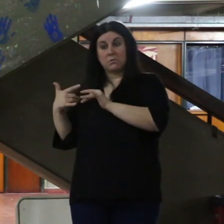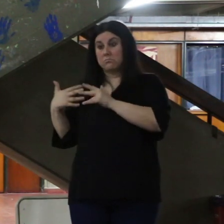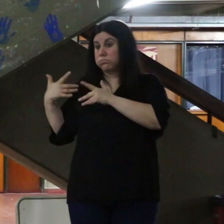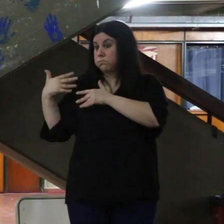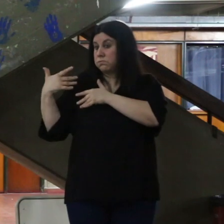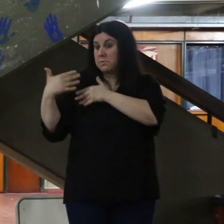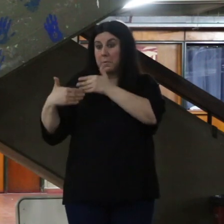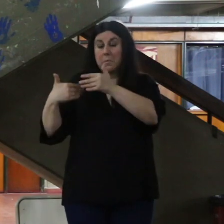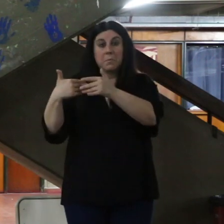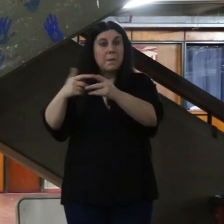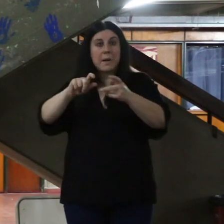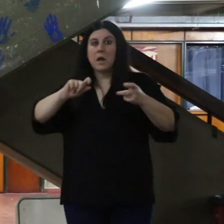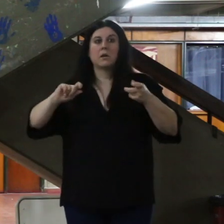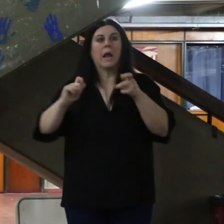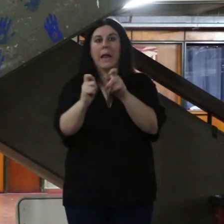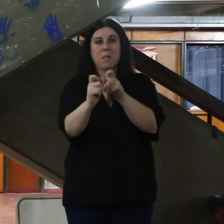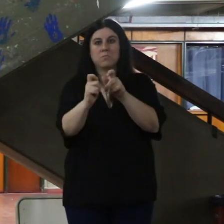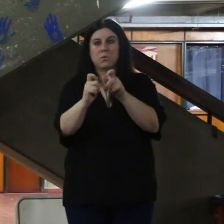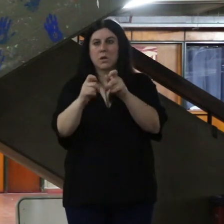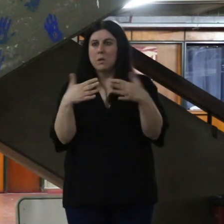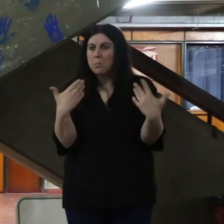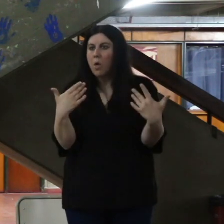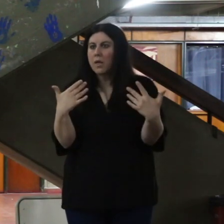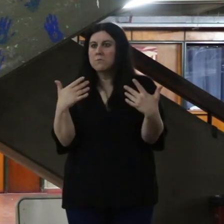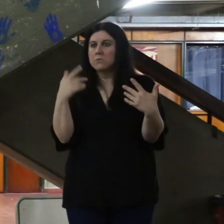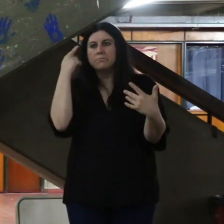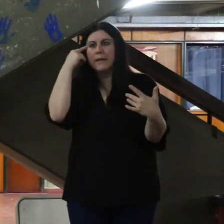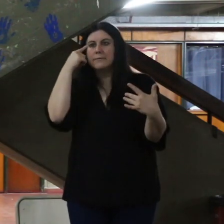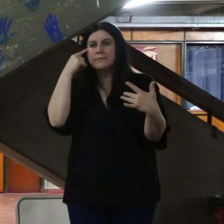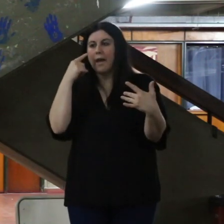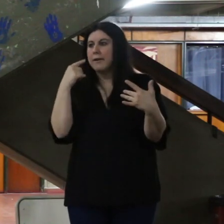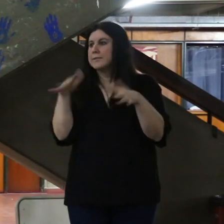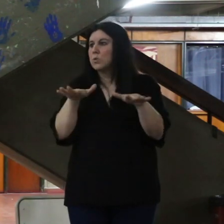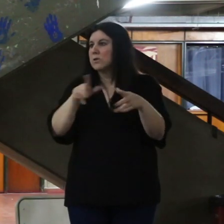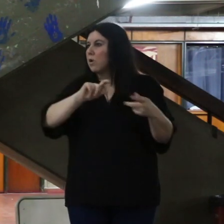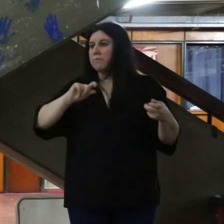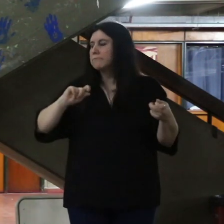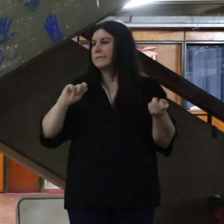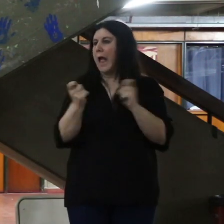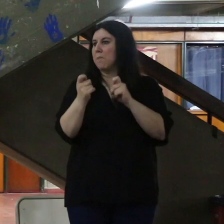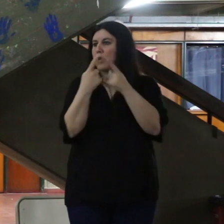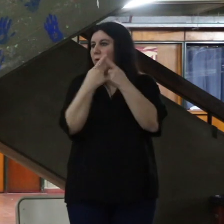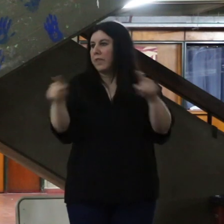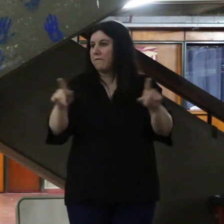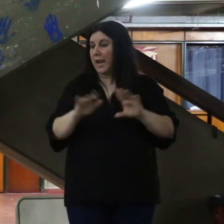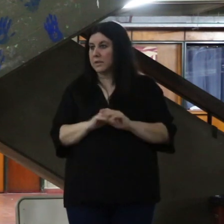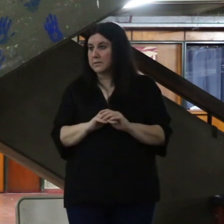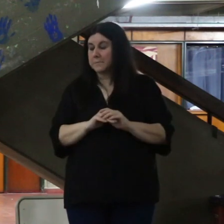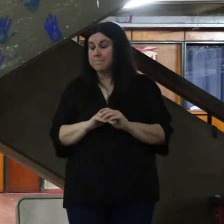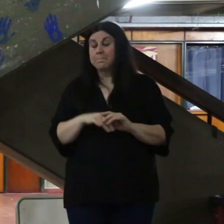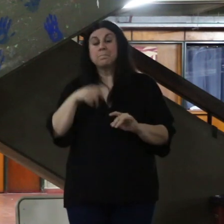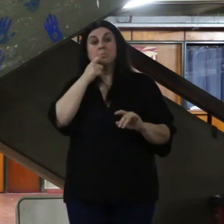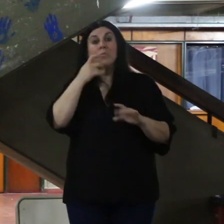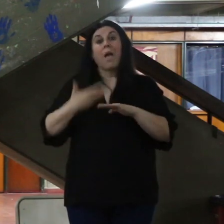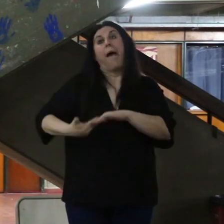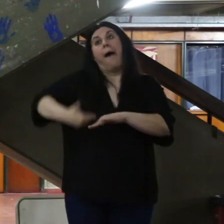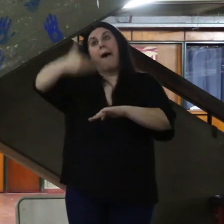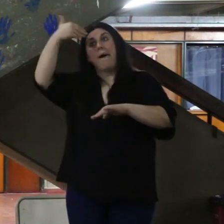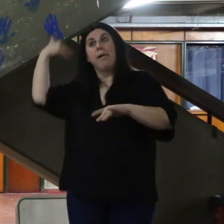para poder hacer otras cosas. Si nosotros nos encontrábamos previo a la